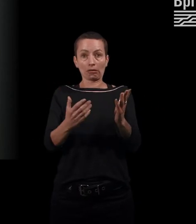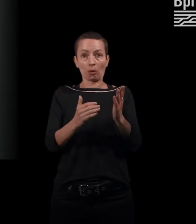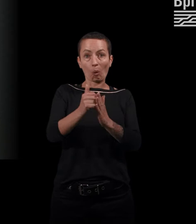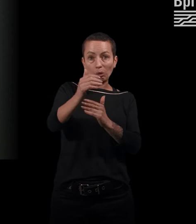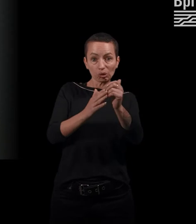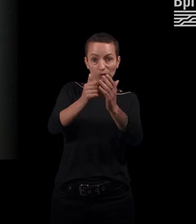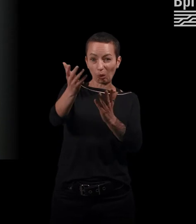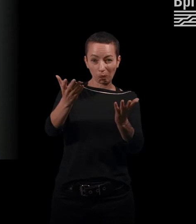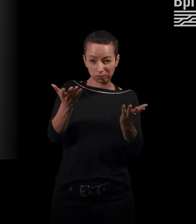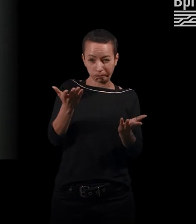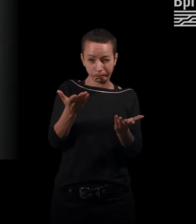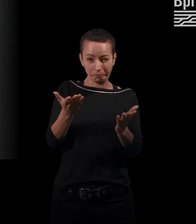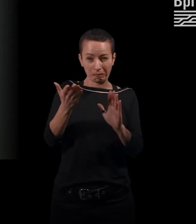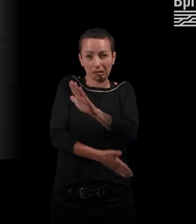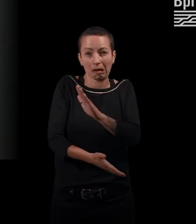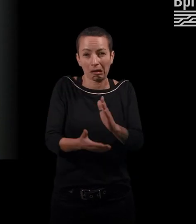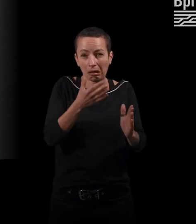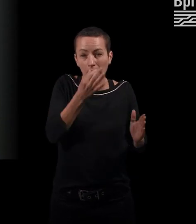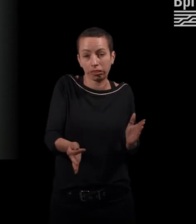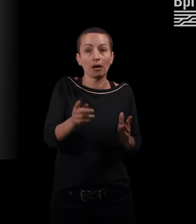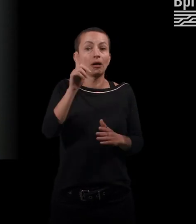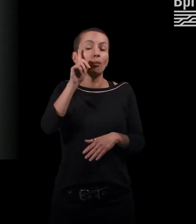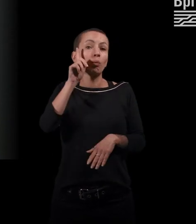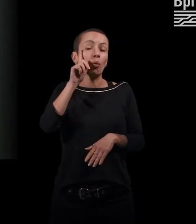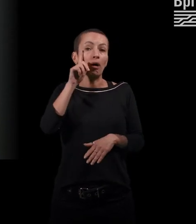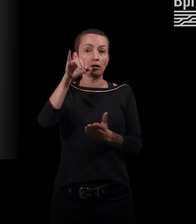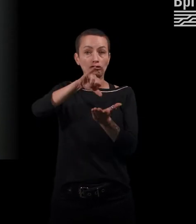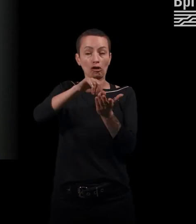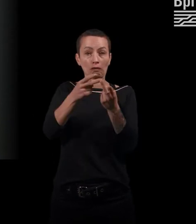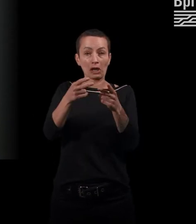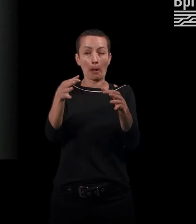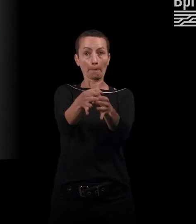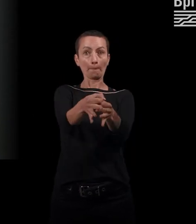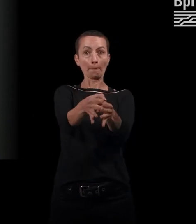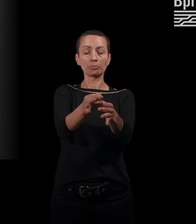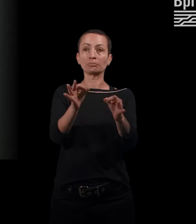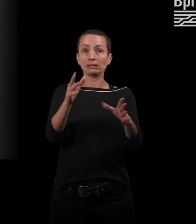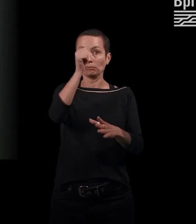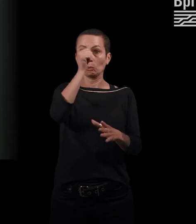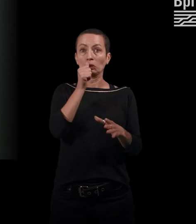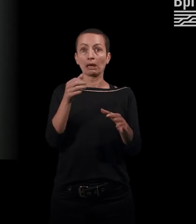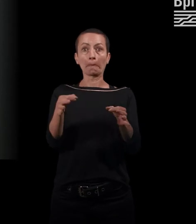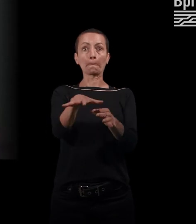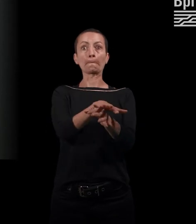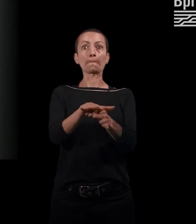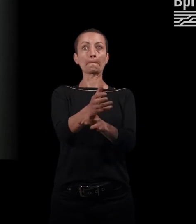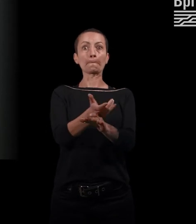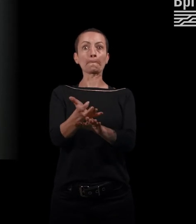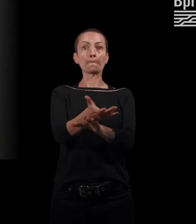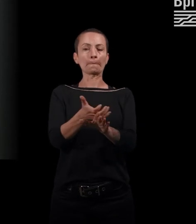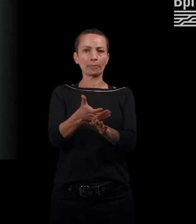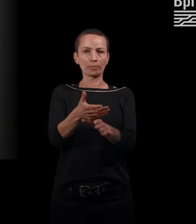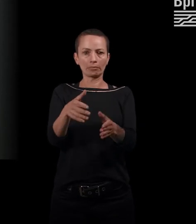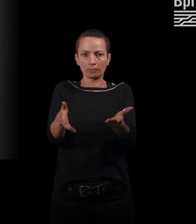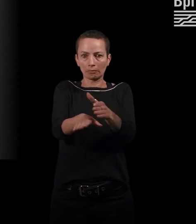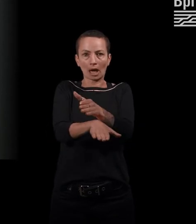reconstruction, le centre-ville de Beyrouth, pour plusieurs raisons, parce qu'il y a un hypercentre qui a été complètement muséifié, donc c'est le